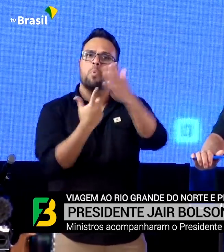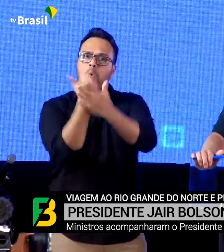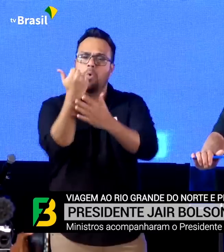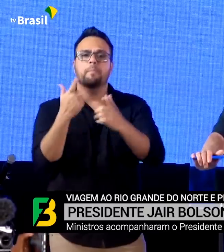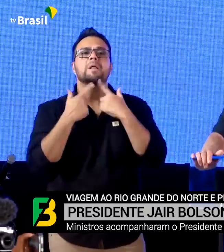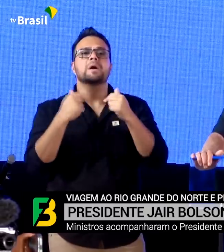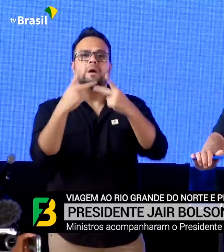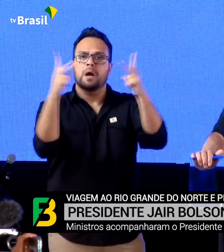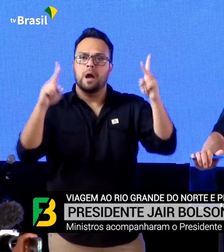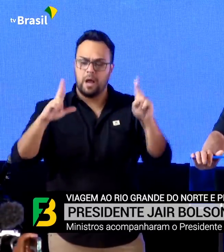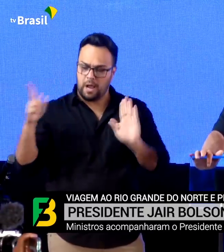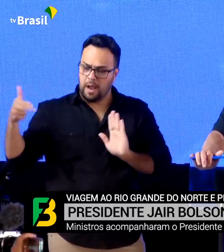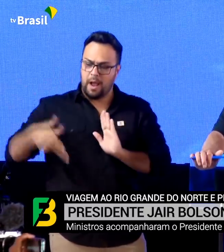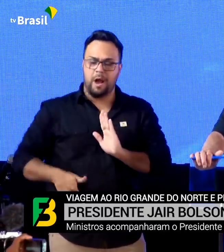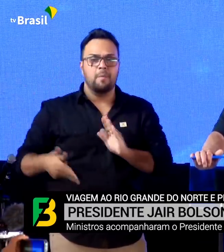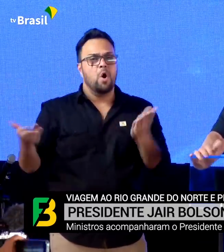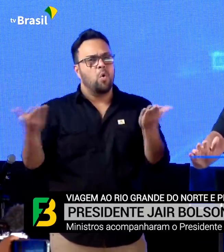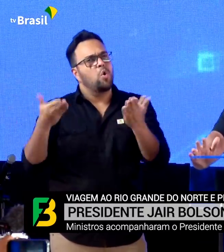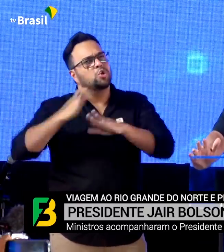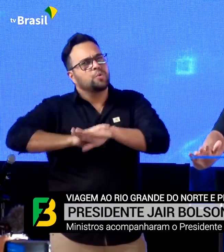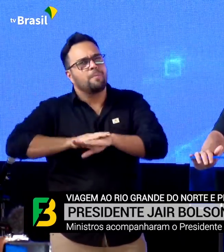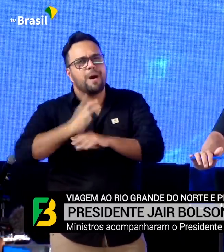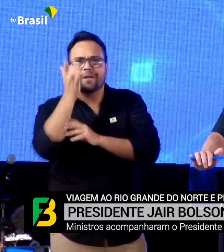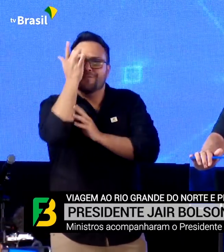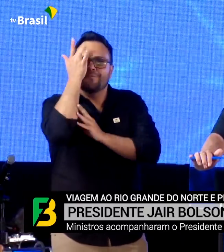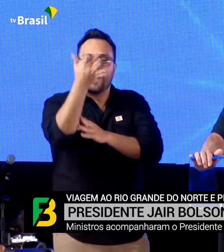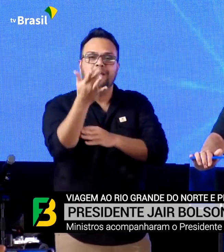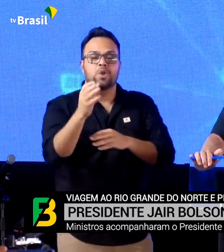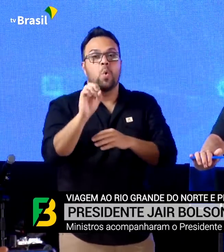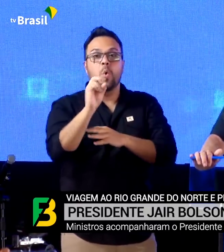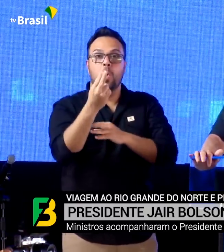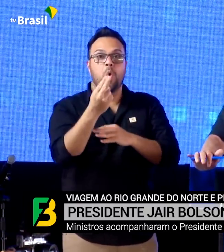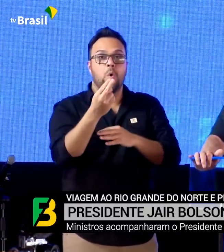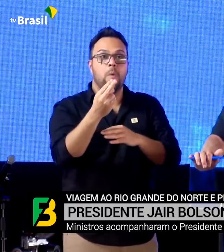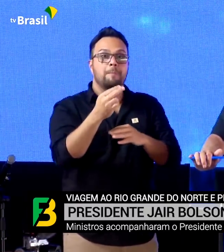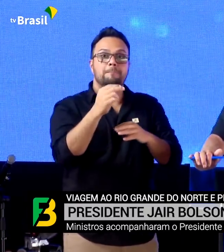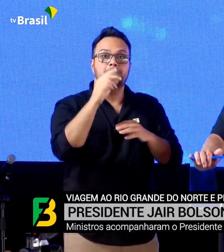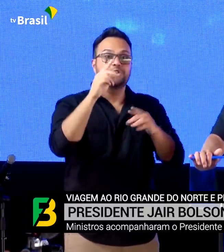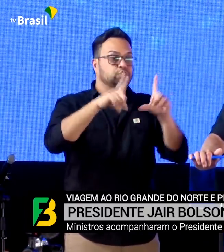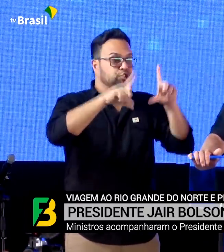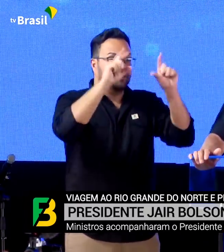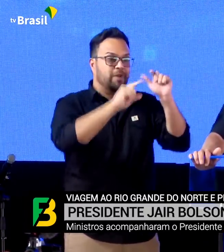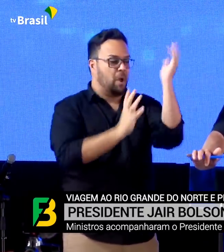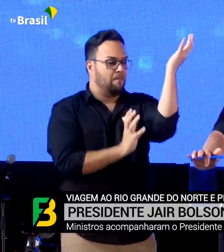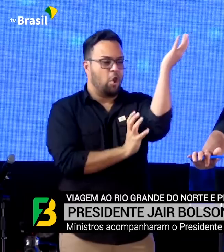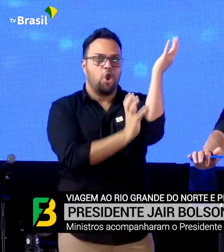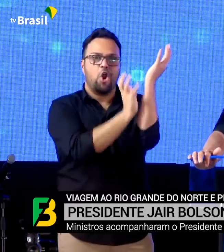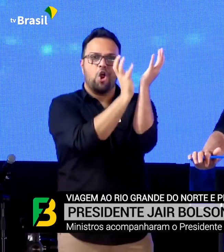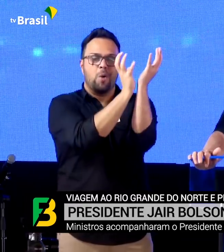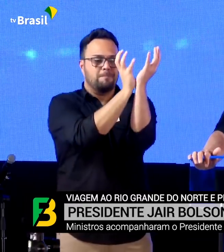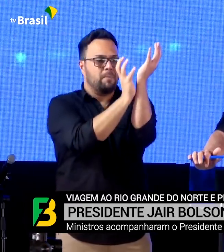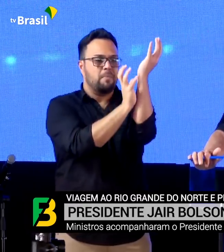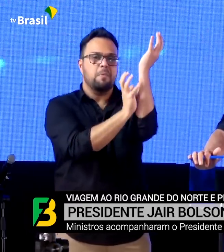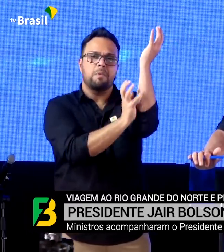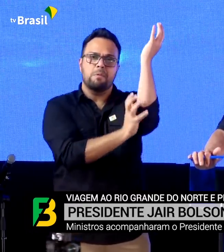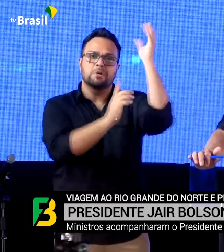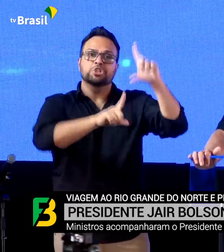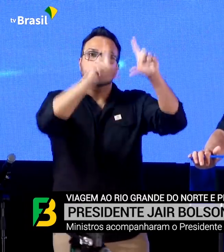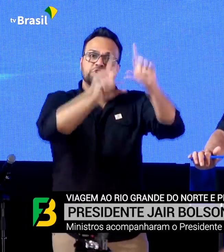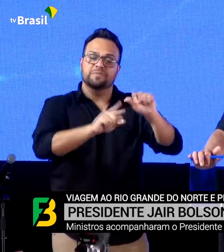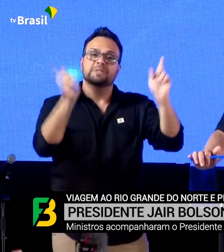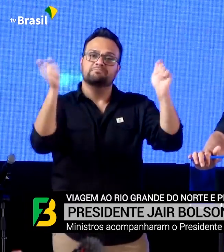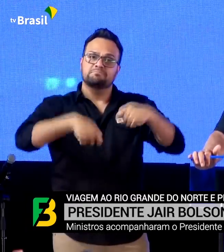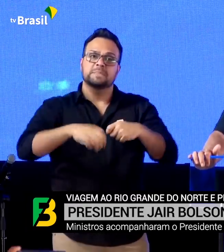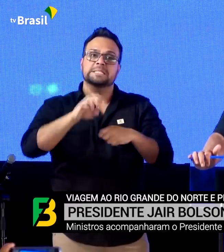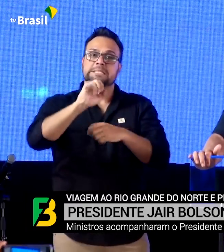está muito mais fácil ou menos difícil se comprar armas. O pessoal que é CAC tem